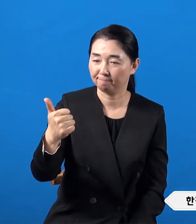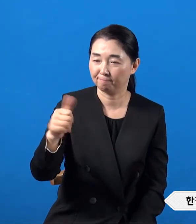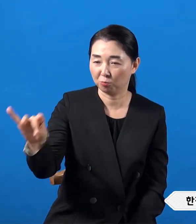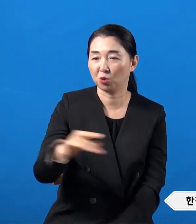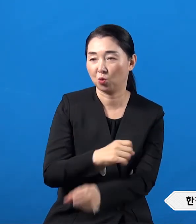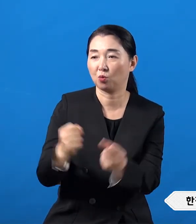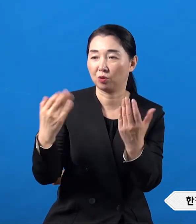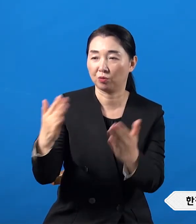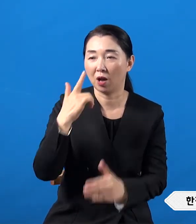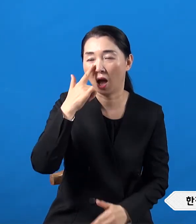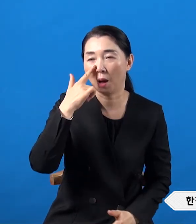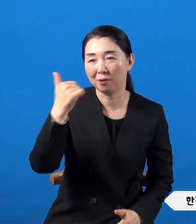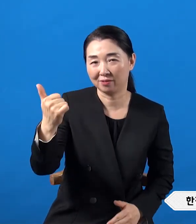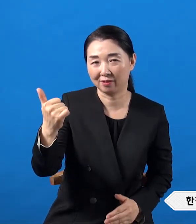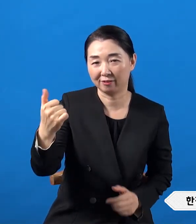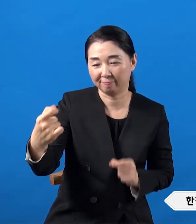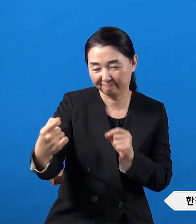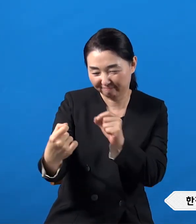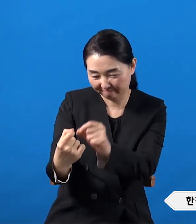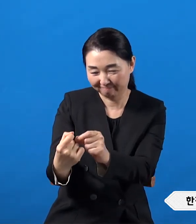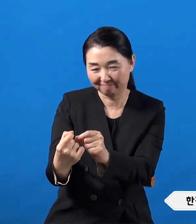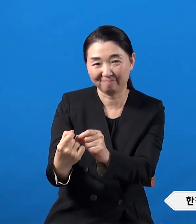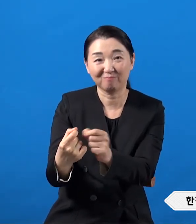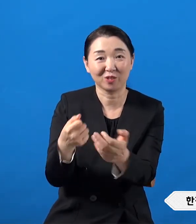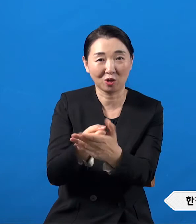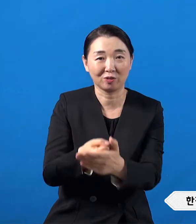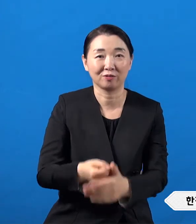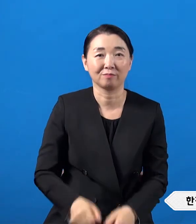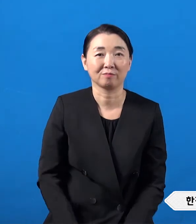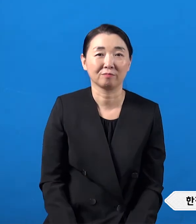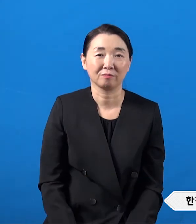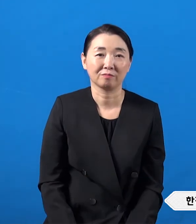용서하고 아버지께 다가가기로 결심을 했습니다.